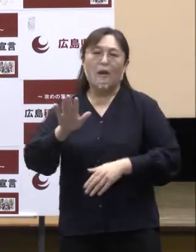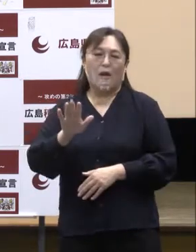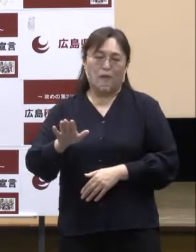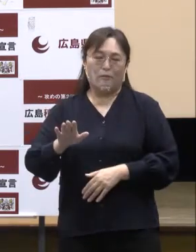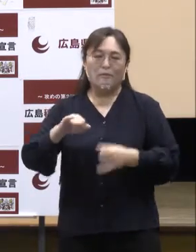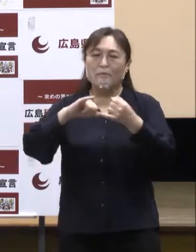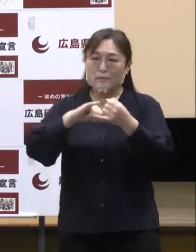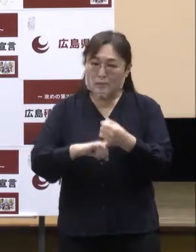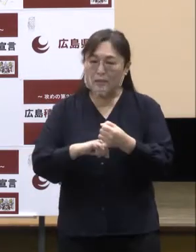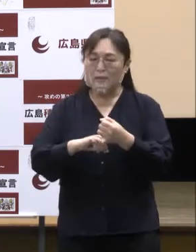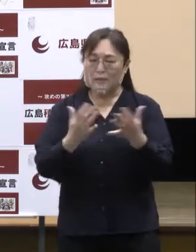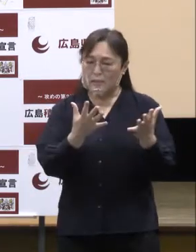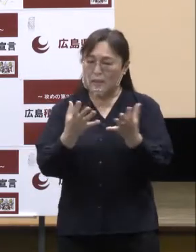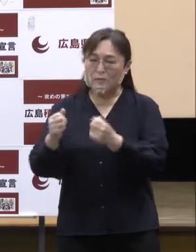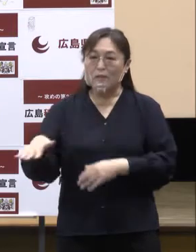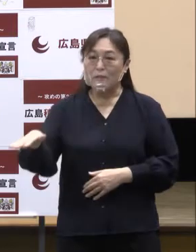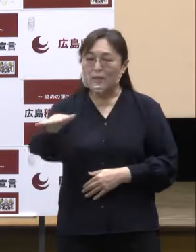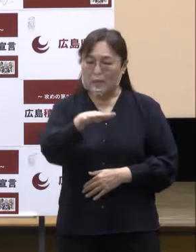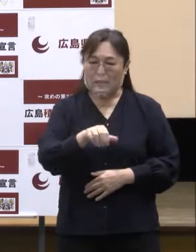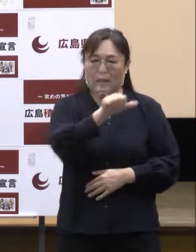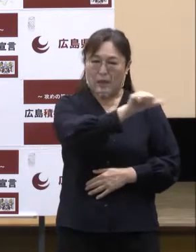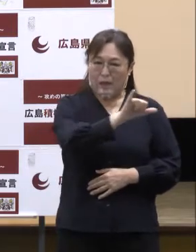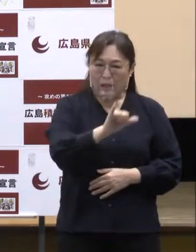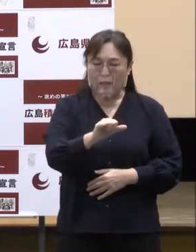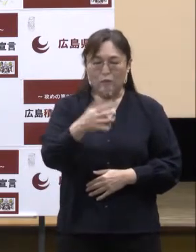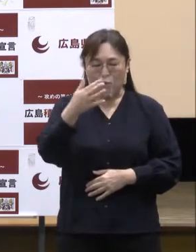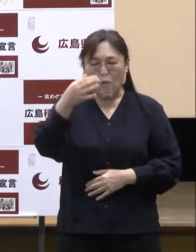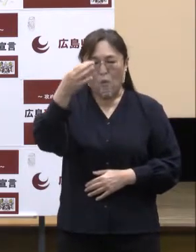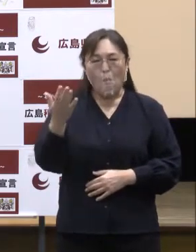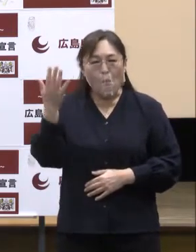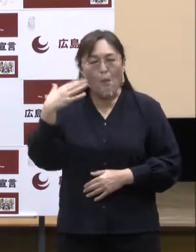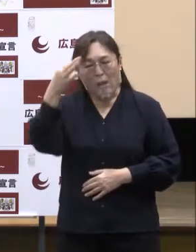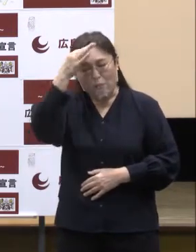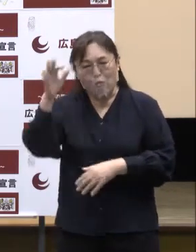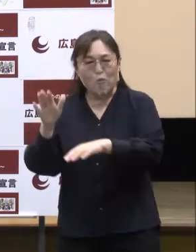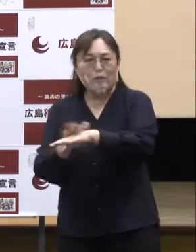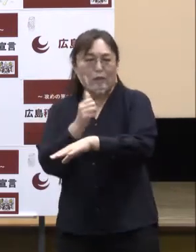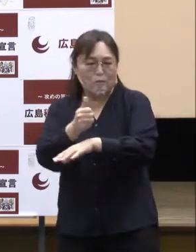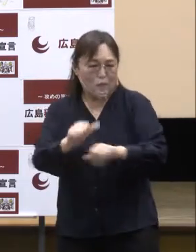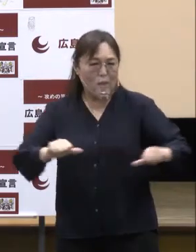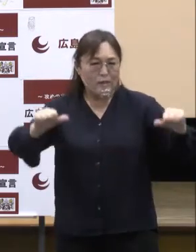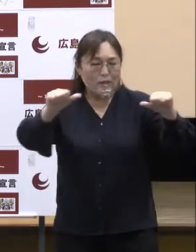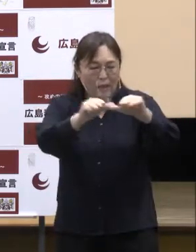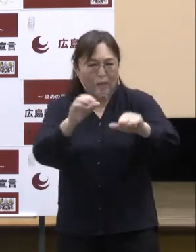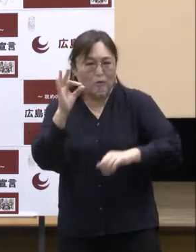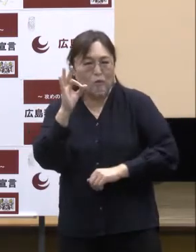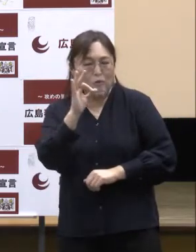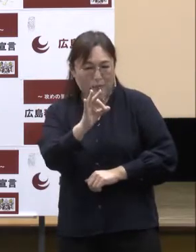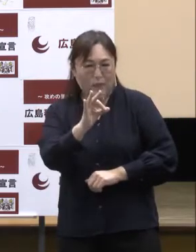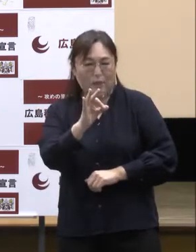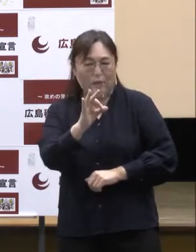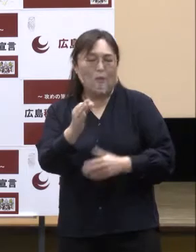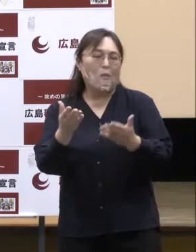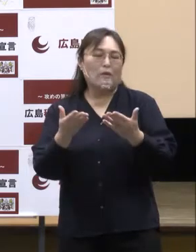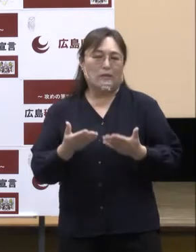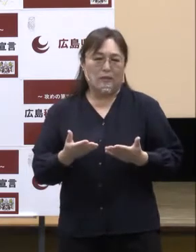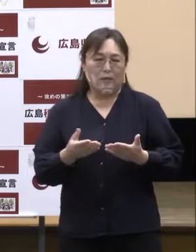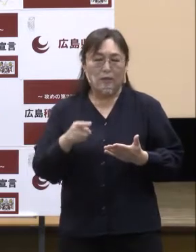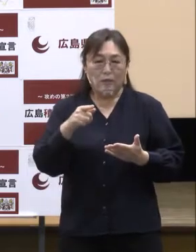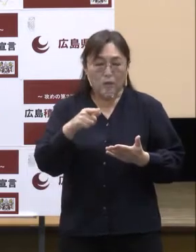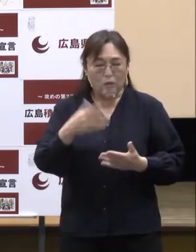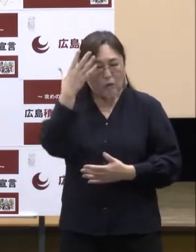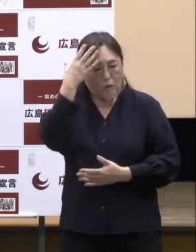に AI と元プロ野球選手の対決を楽しんでいただきまして、これをきっかけに興味を持った皆様が広島クエストでの